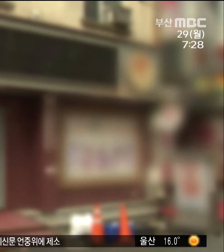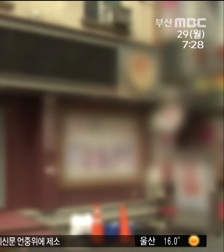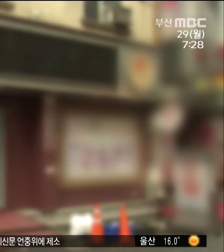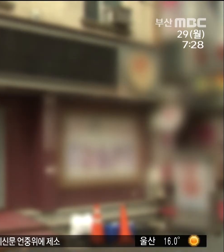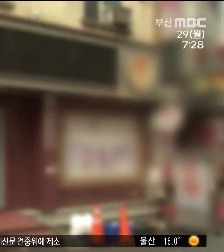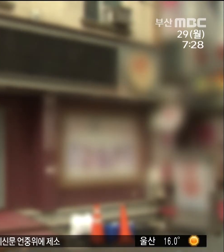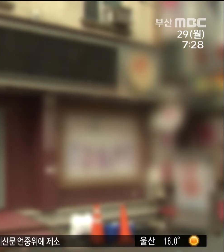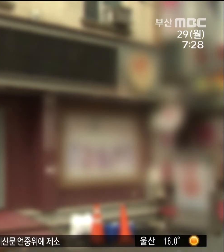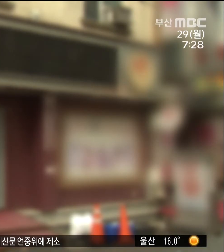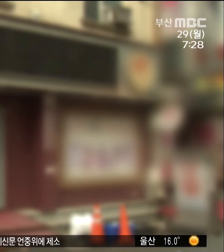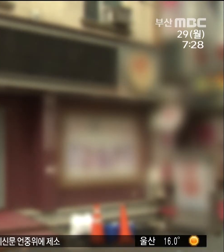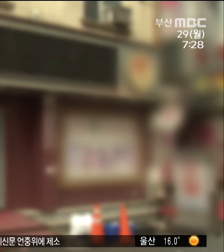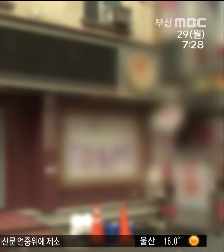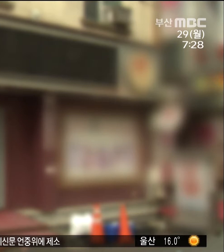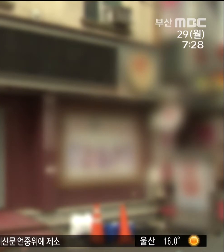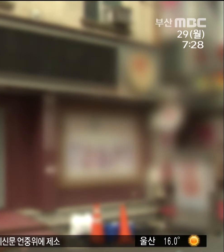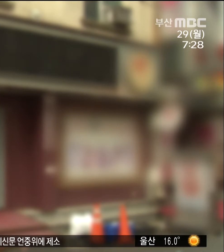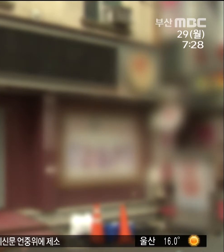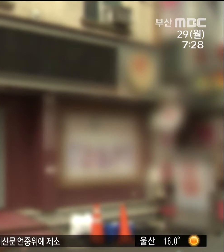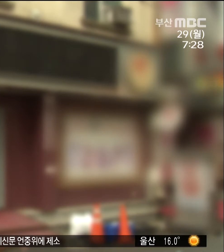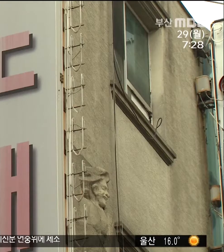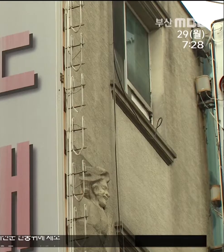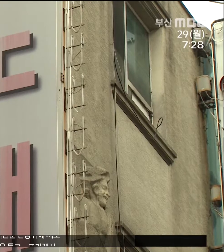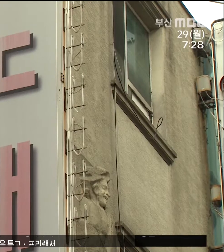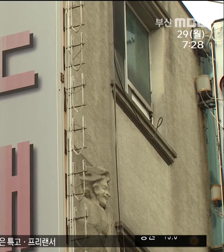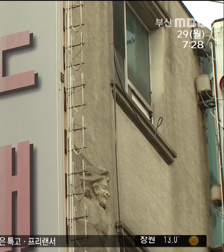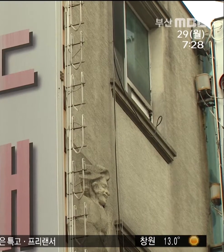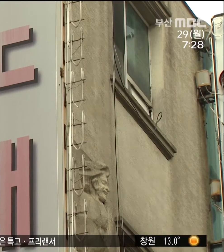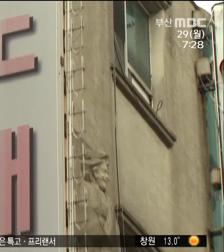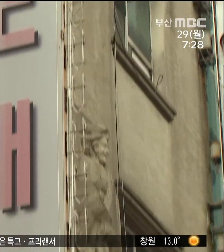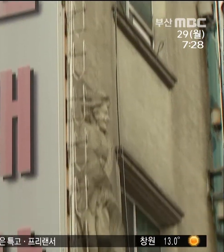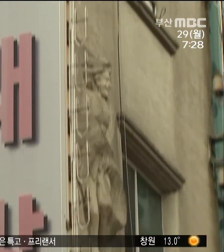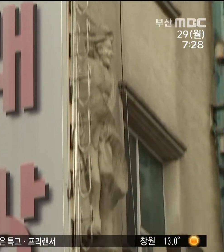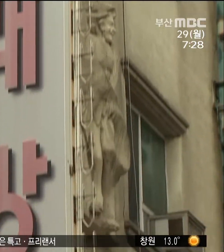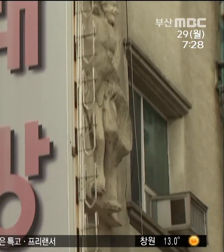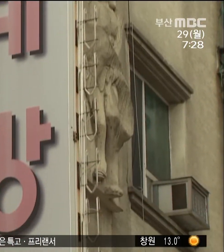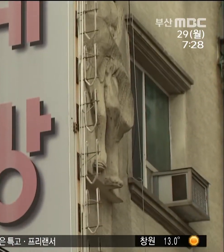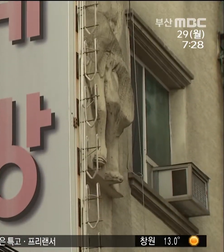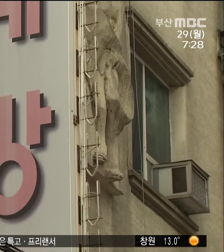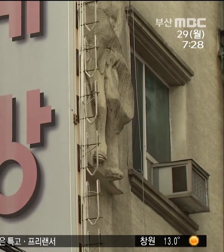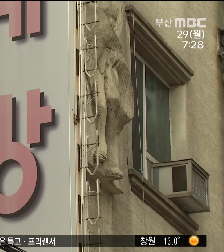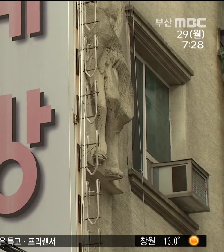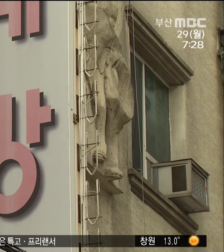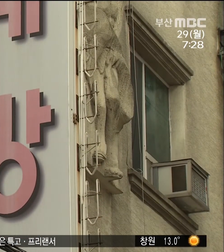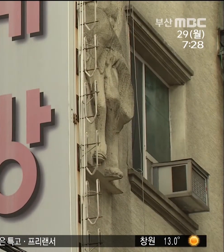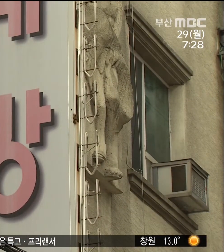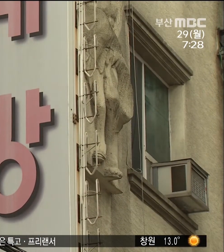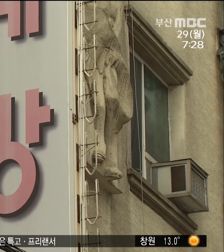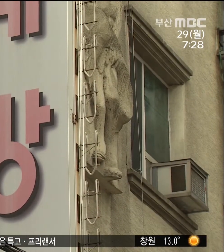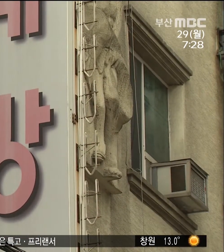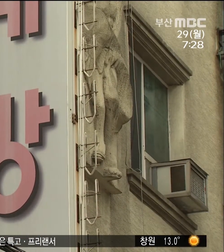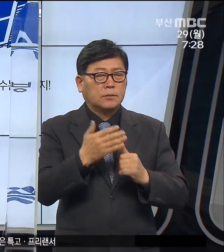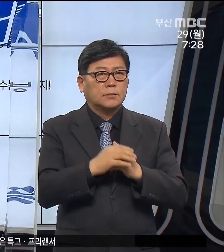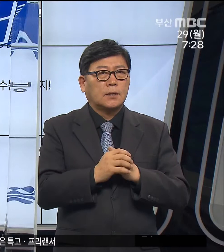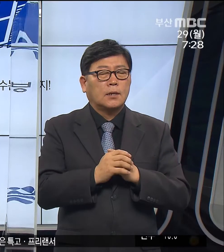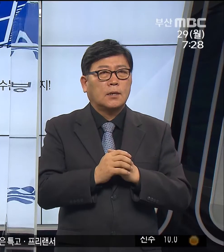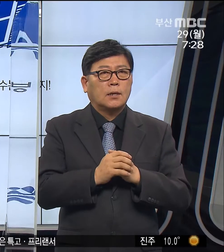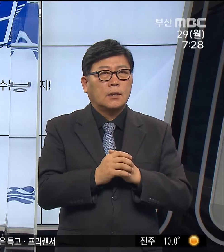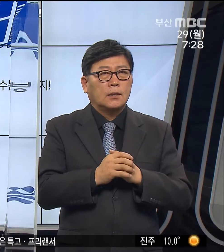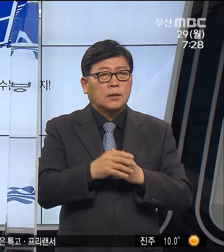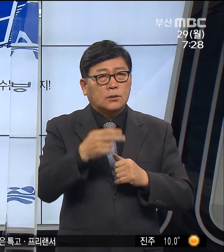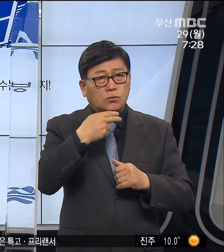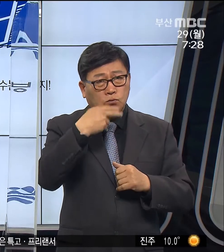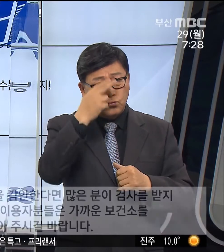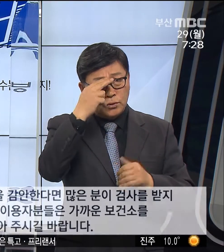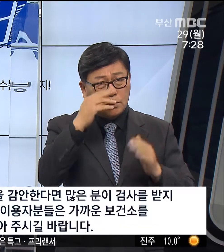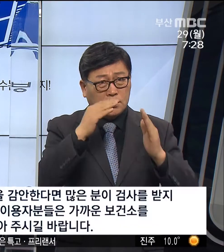시작됐는데 업소 직원들이 부산 전역을 돌며 일을 하고 있어 방역과 역학조사에도 애를 먹고 있습니다.